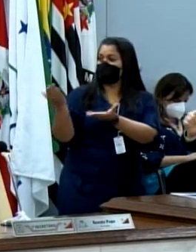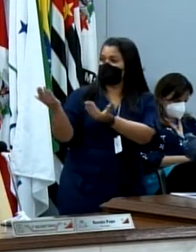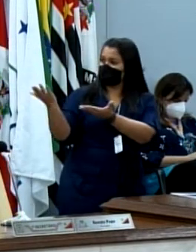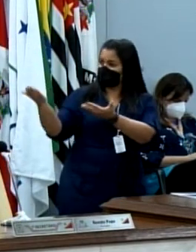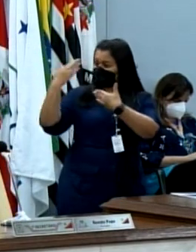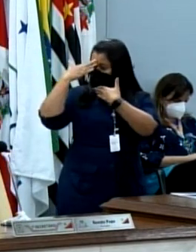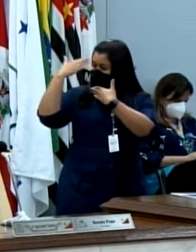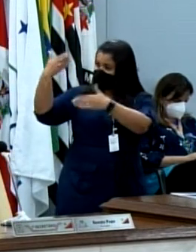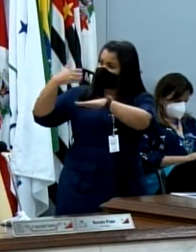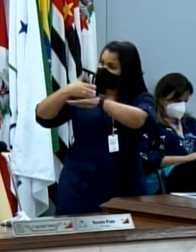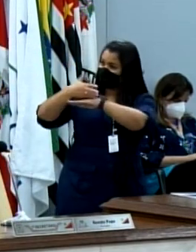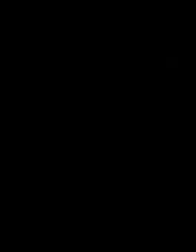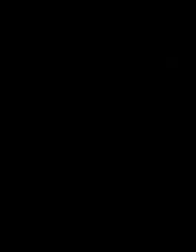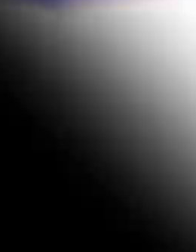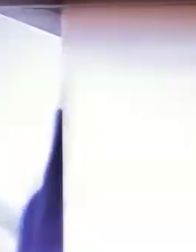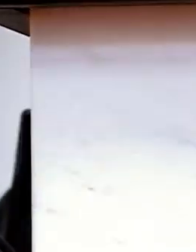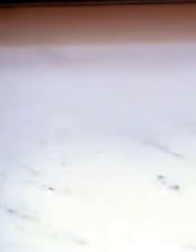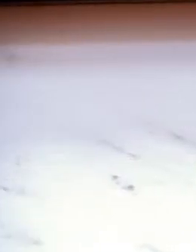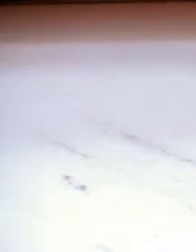Abarca. Obrigado pela participação.